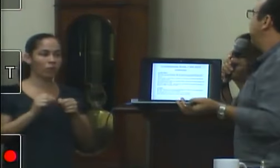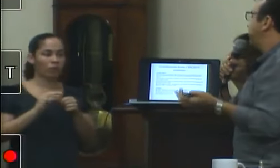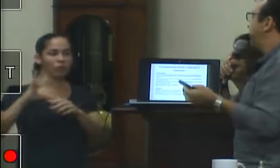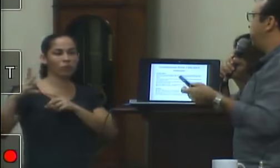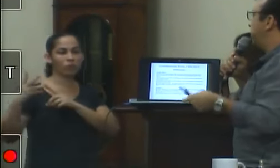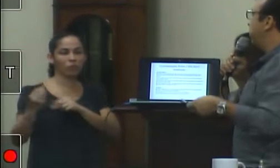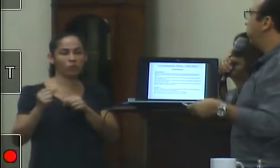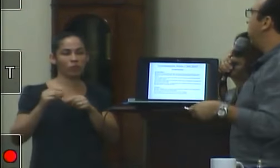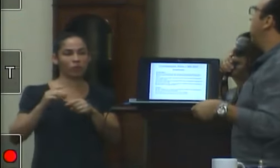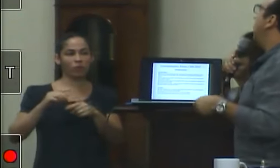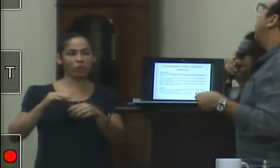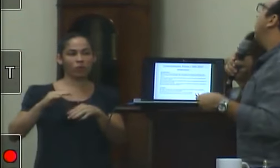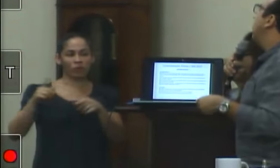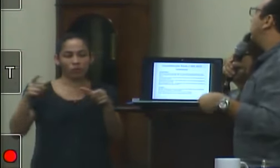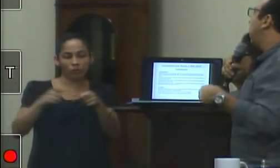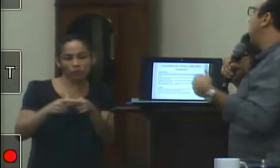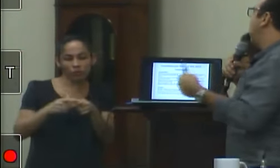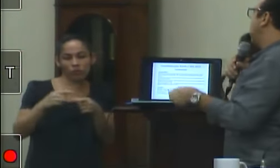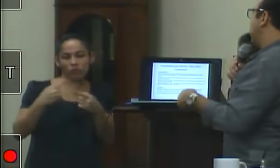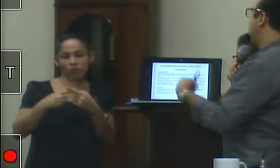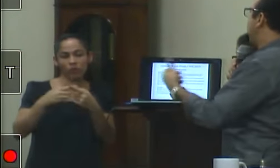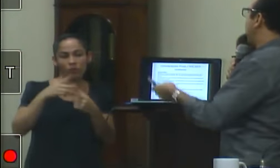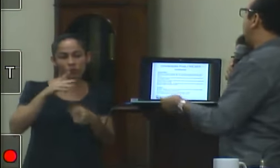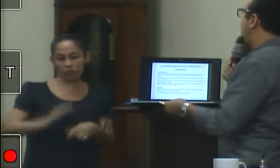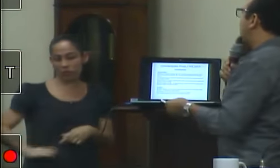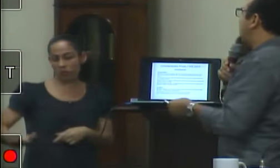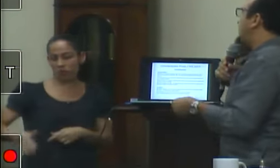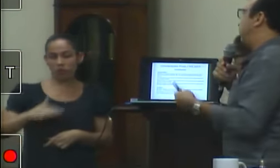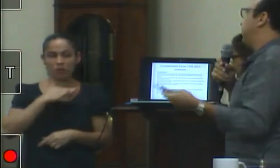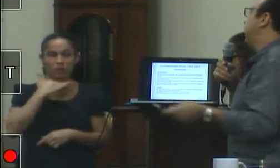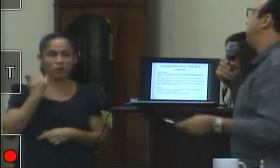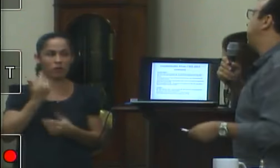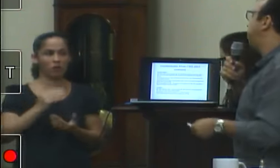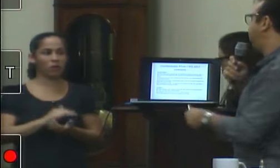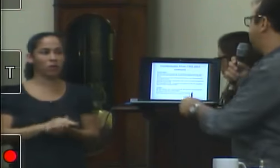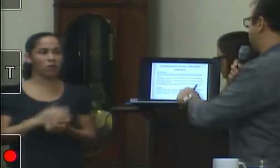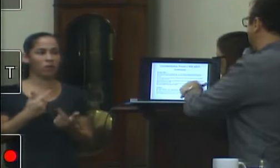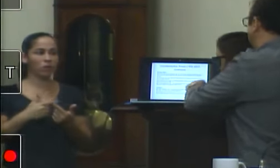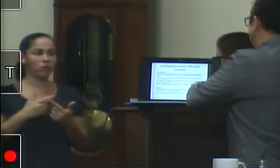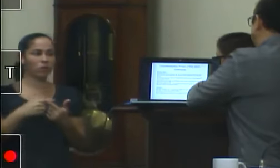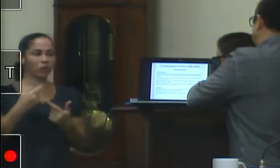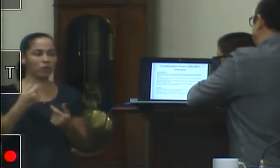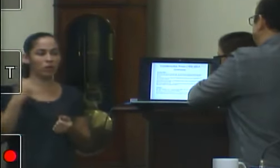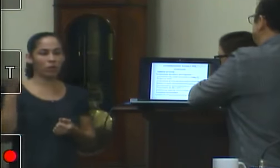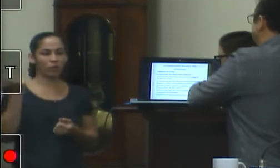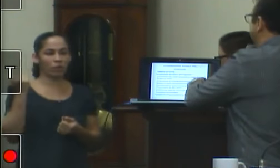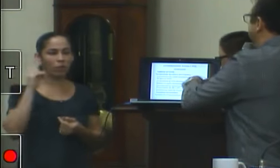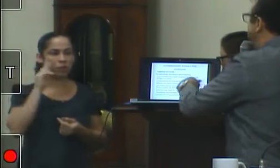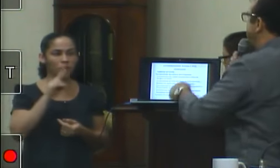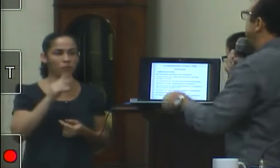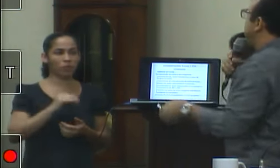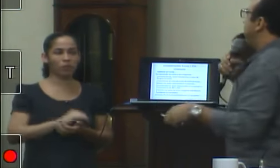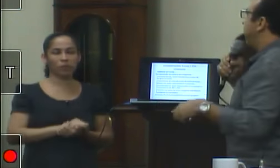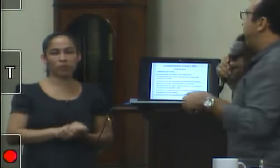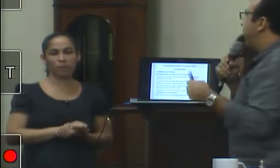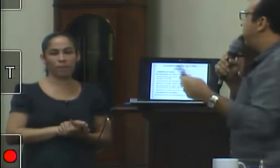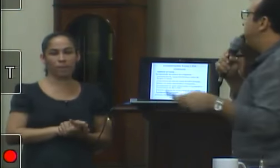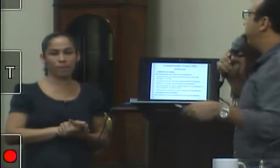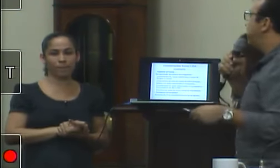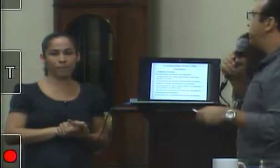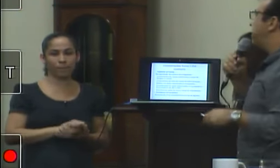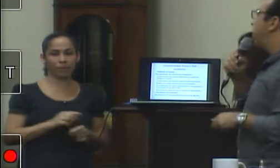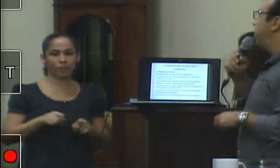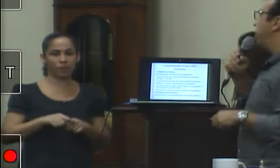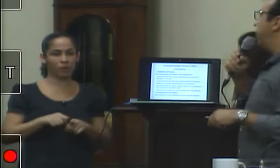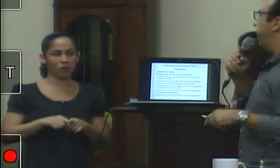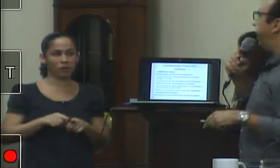cada vez mais diminua. Então, isso foi um dado que, né, chamou atenção positivamente. A